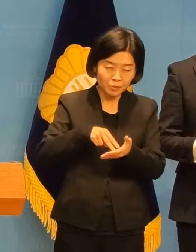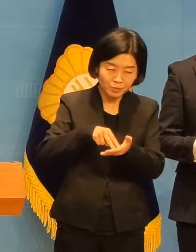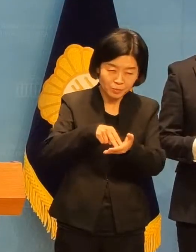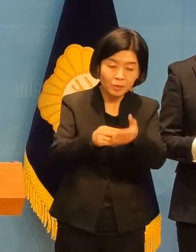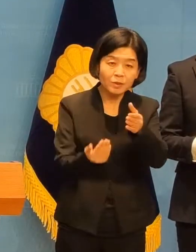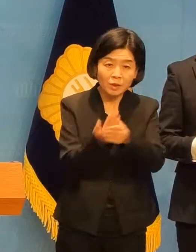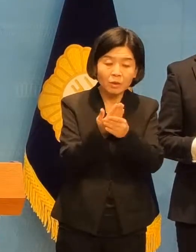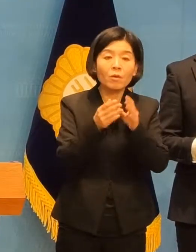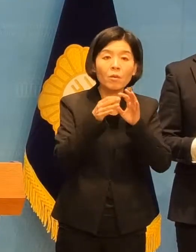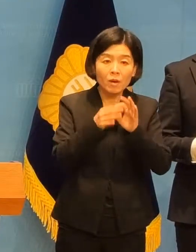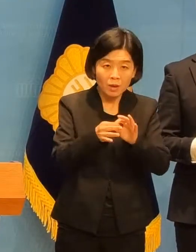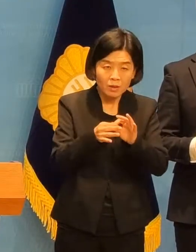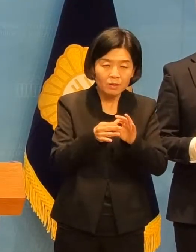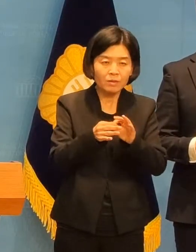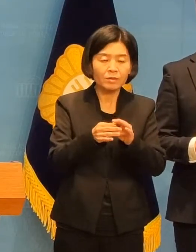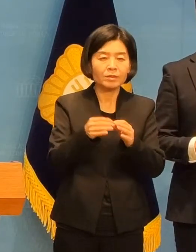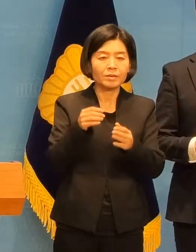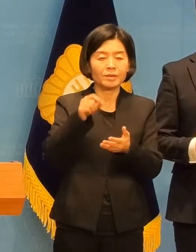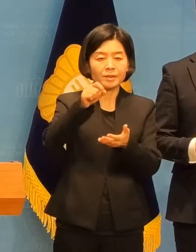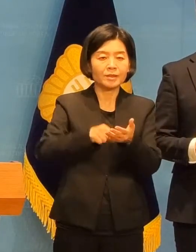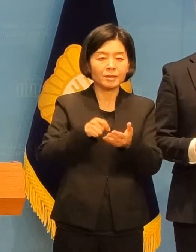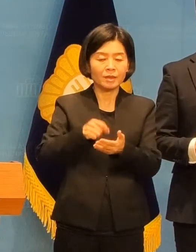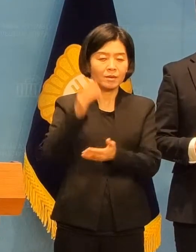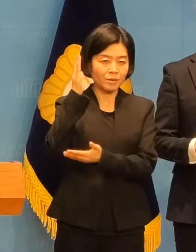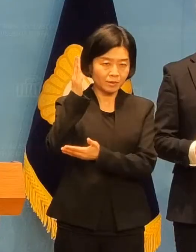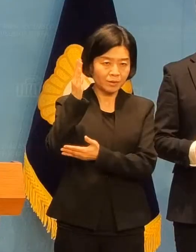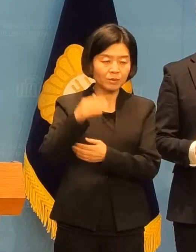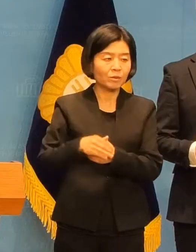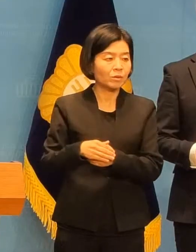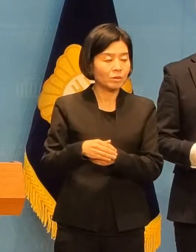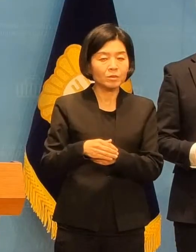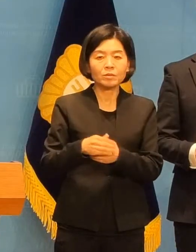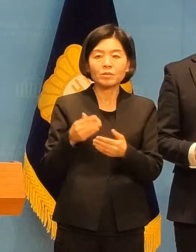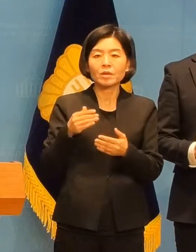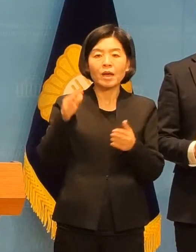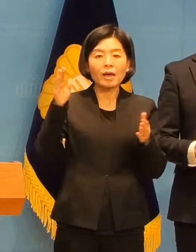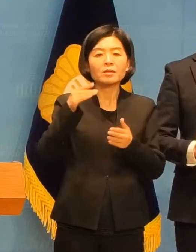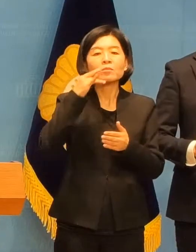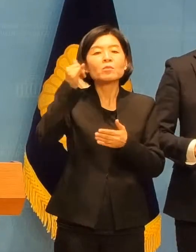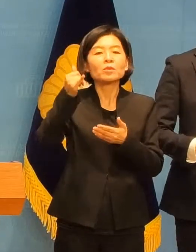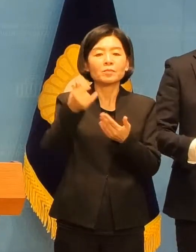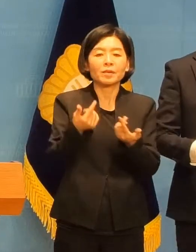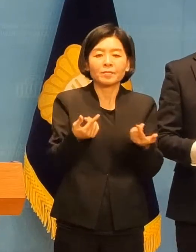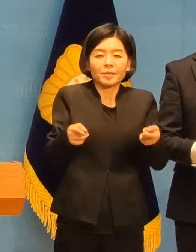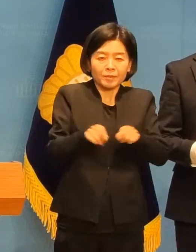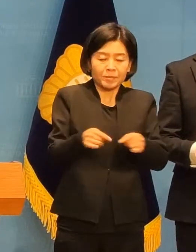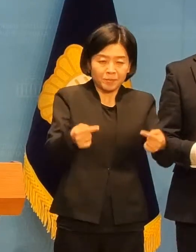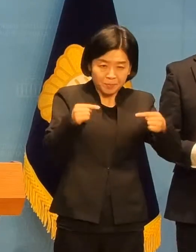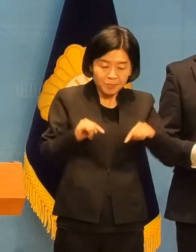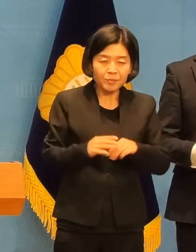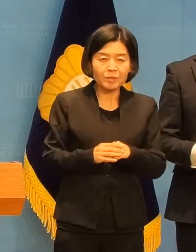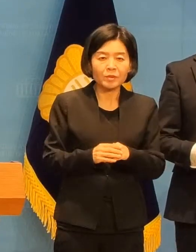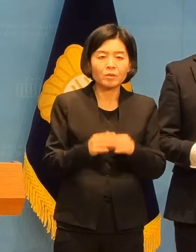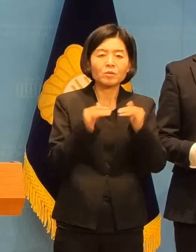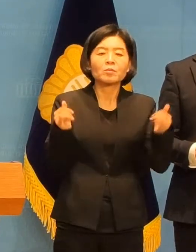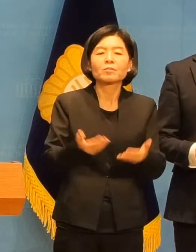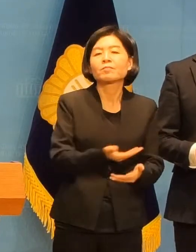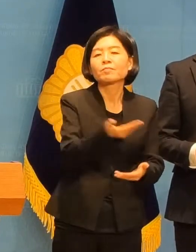자리는 연수구에 있는 학부모님들 같이 동행해 주셨습니다. 존경하는 국민 여러분,